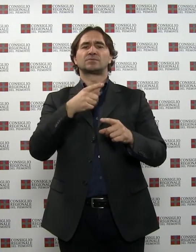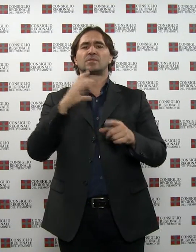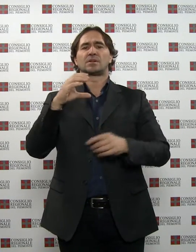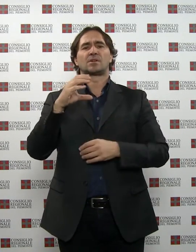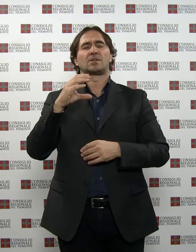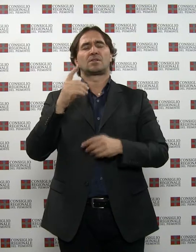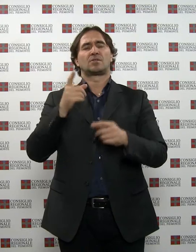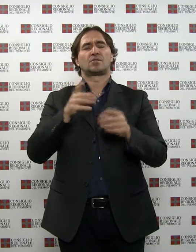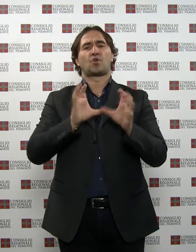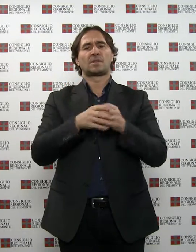dell'IS di Rivoli.